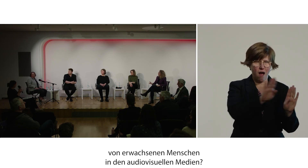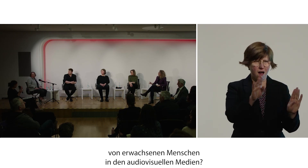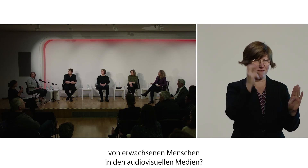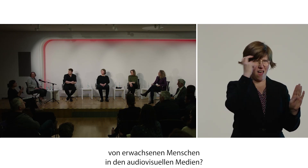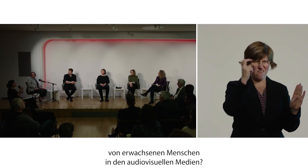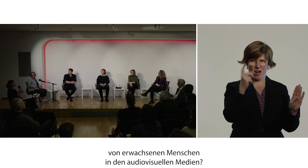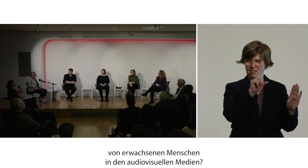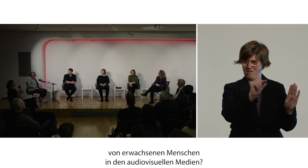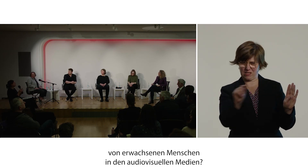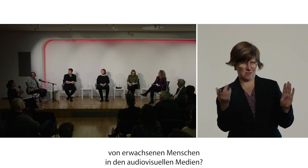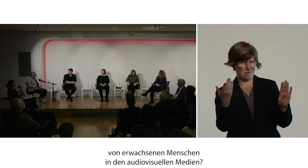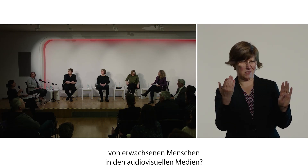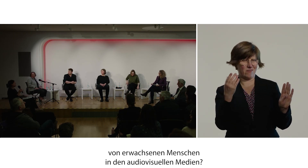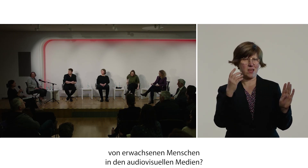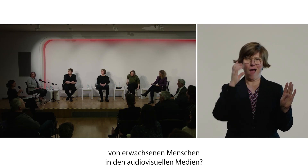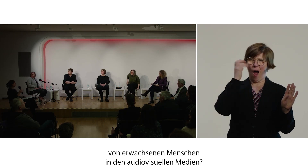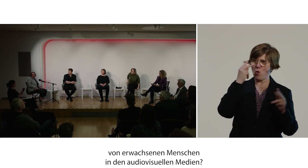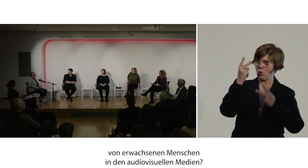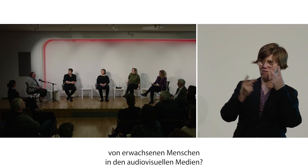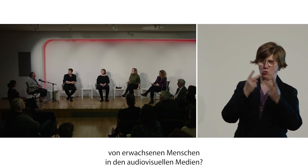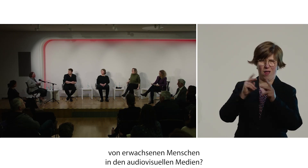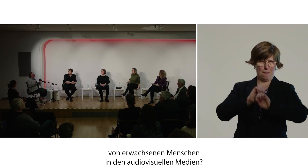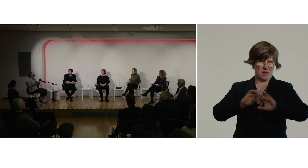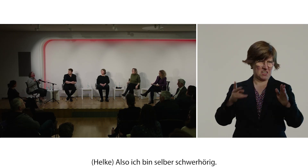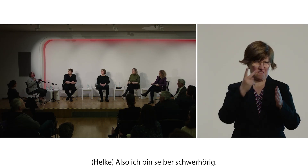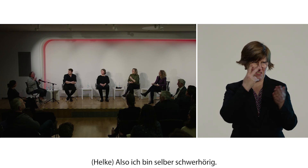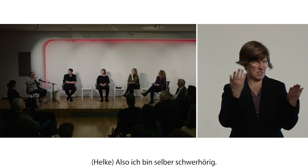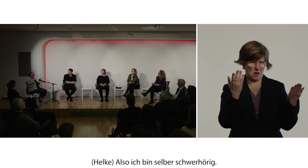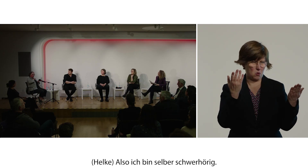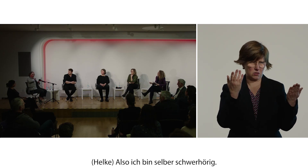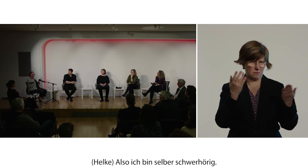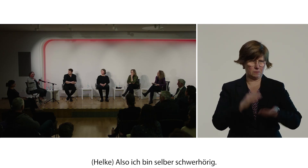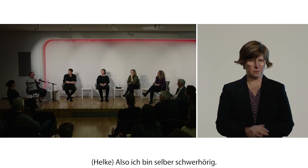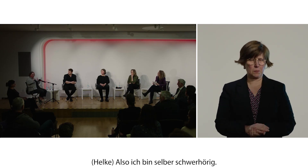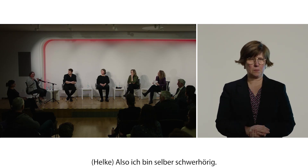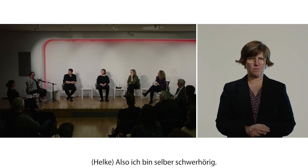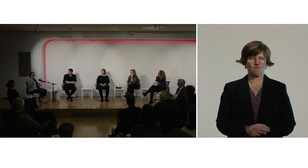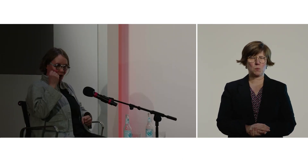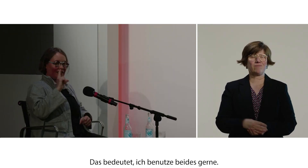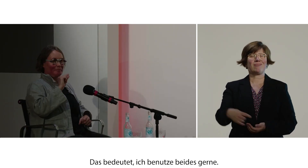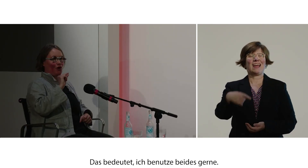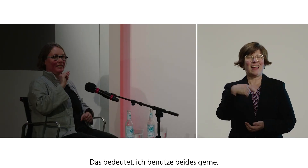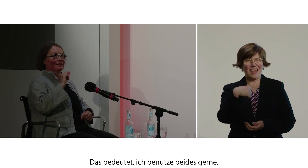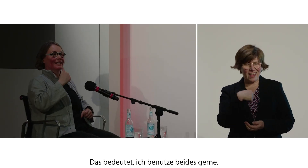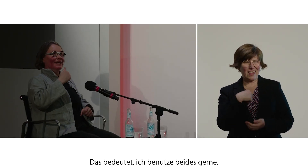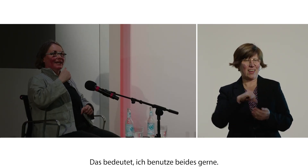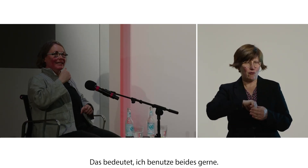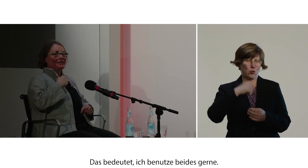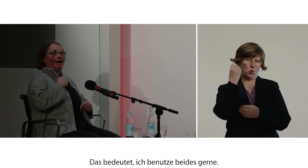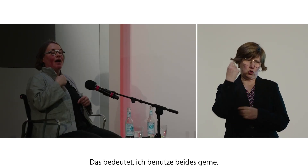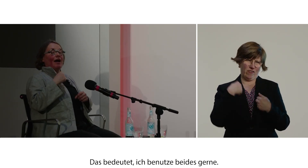erwachsenen Menschen in den audiovisuellen Medien? Also ich bin zum Beispiel selber früh schwerhörig. Das bedeutet,